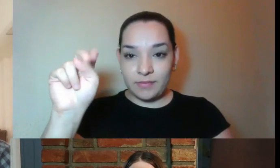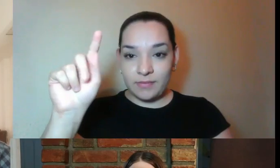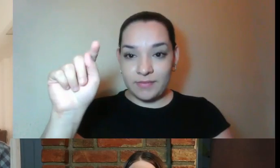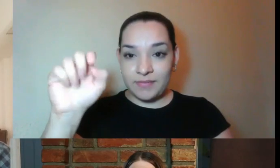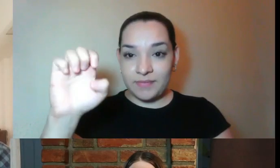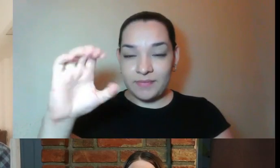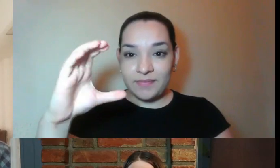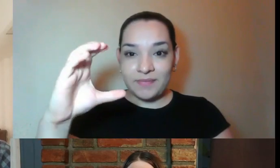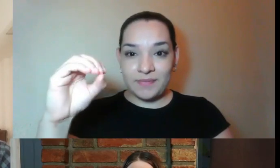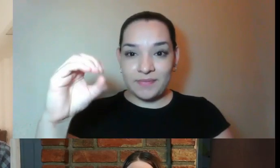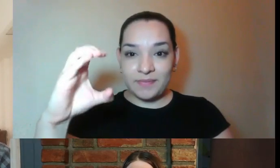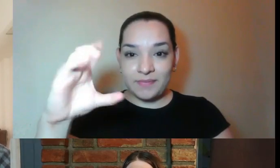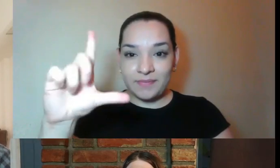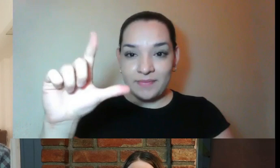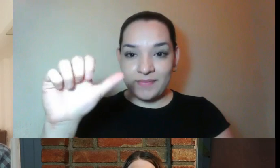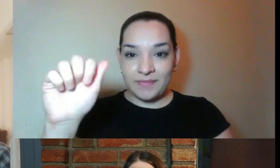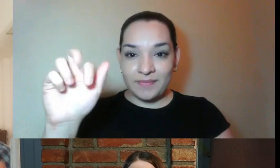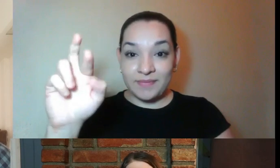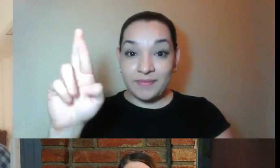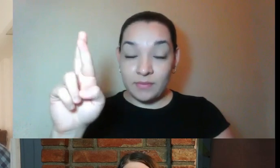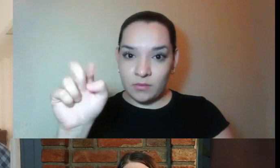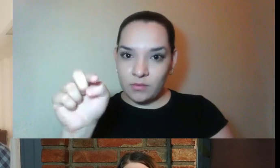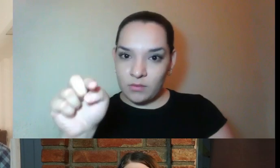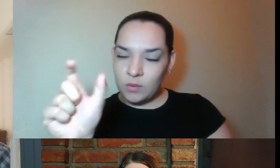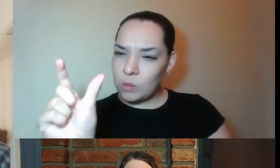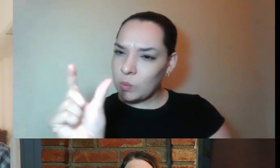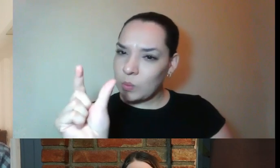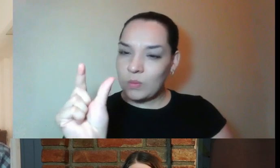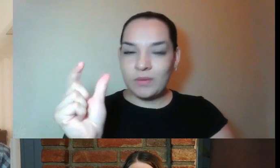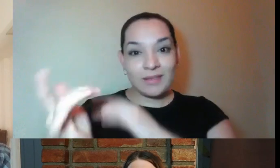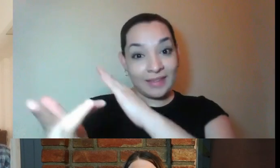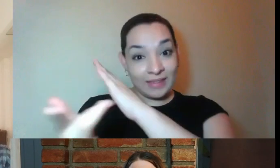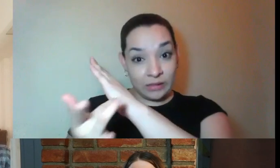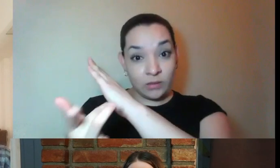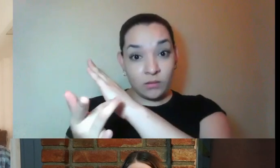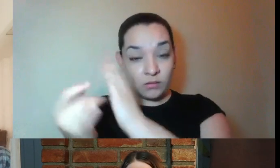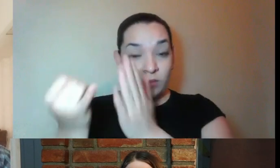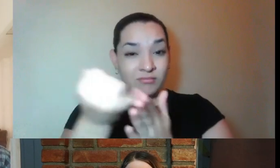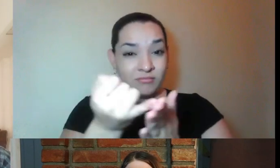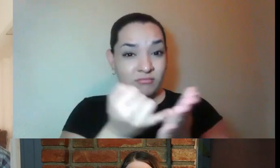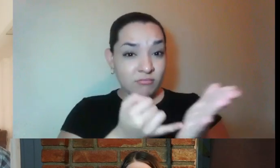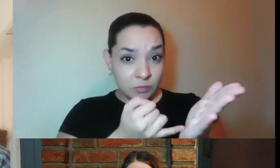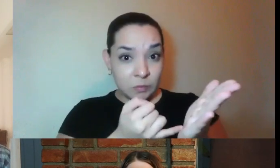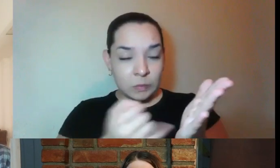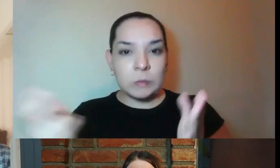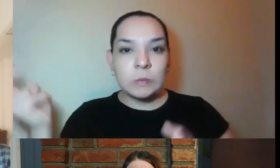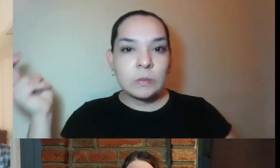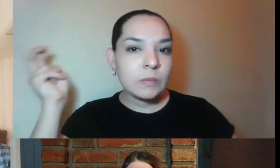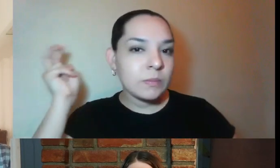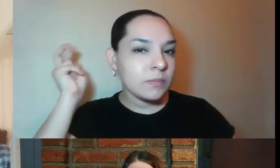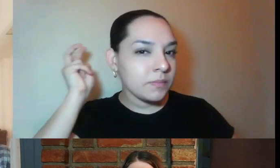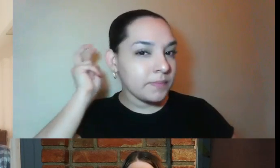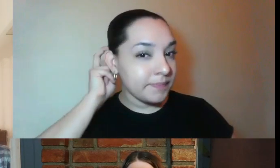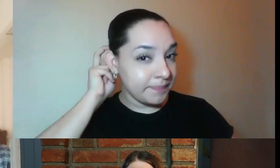A grandes rasgos, un implante coclear es un dispositivo electrónico y tecnológico que mediante una